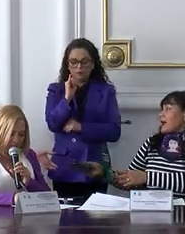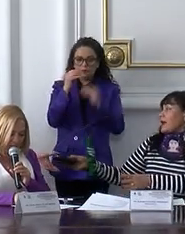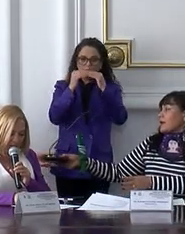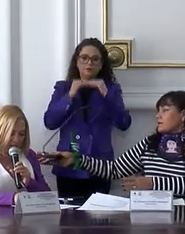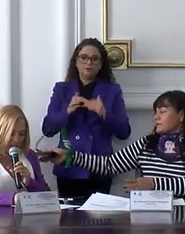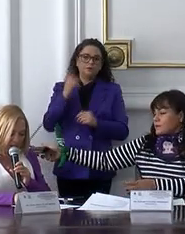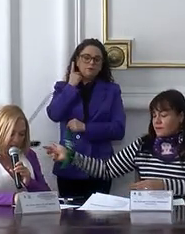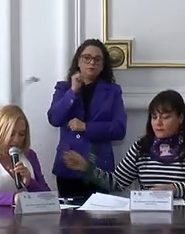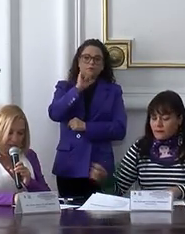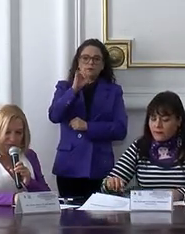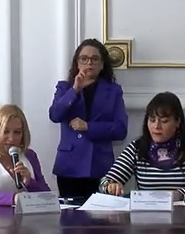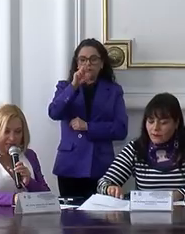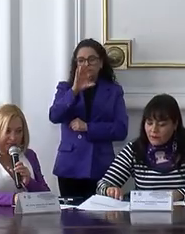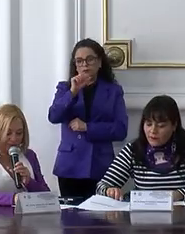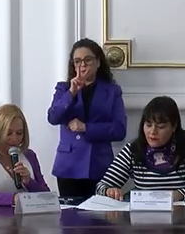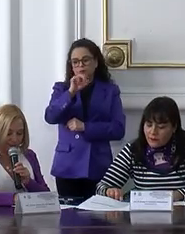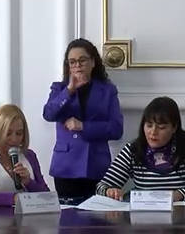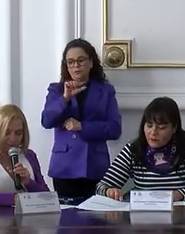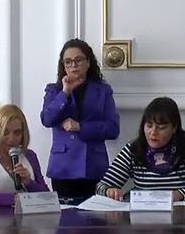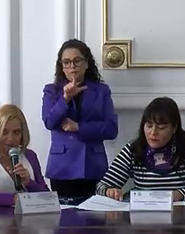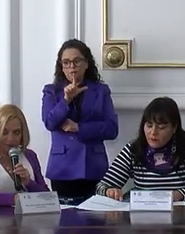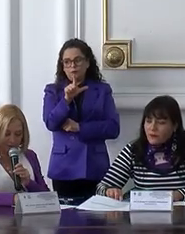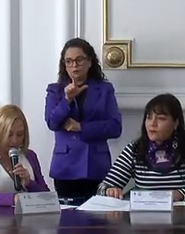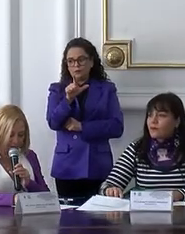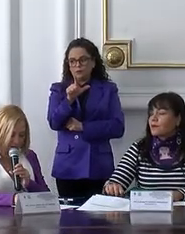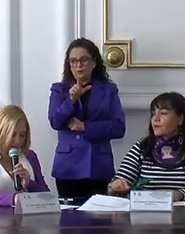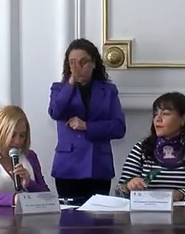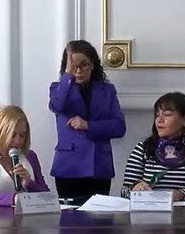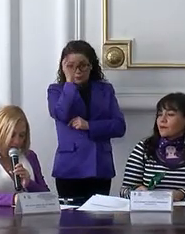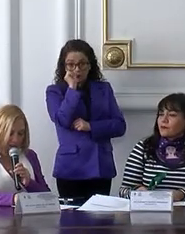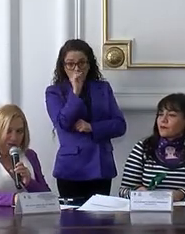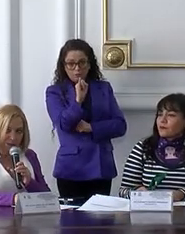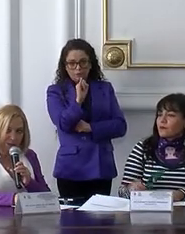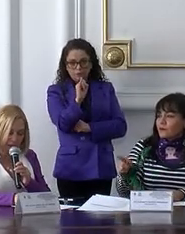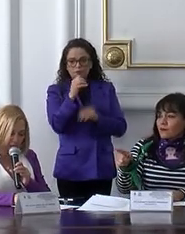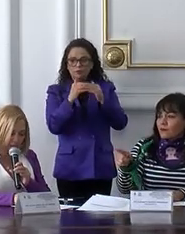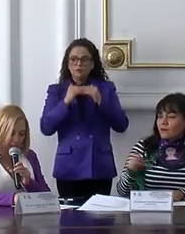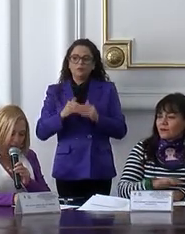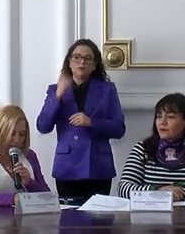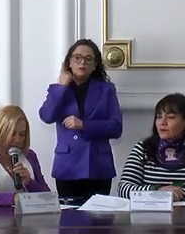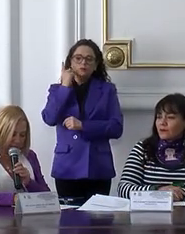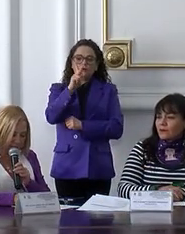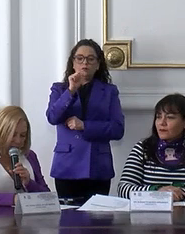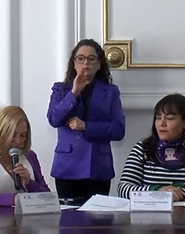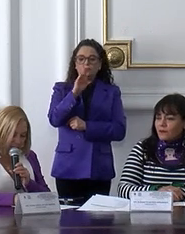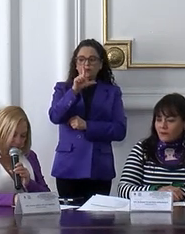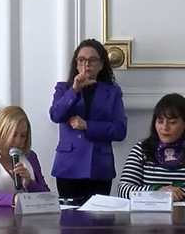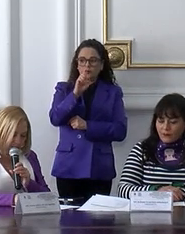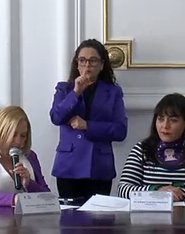Diputado Alejandro Carvajal González. Alejandro Carvajal, a favor. Diputado Pablo